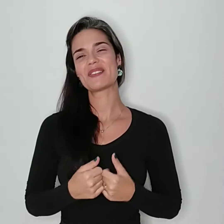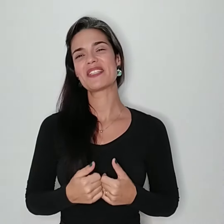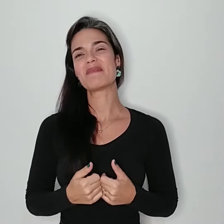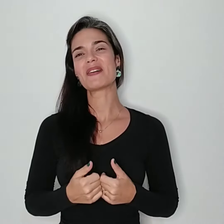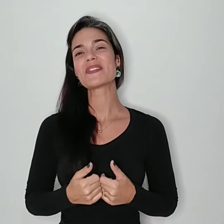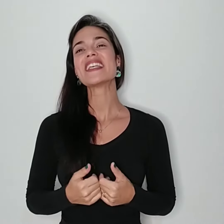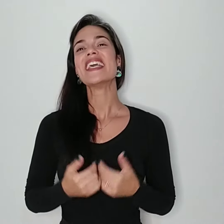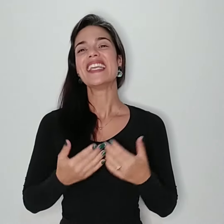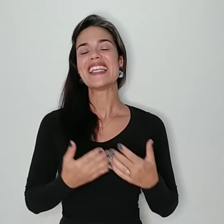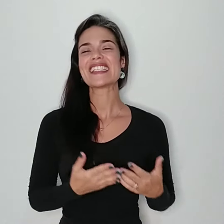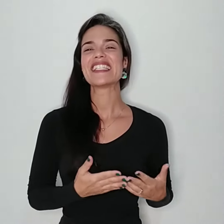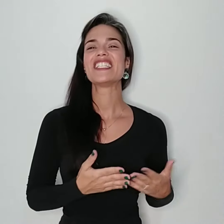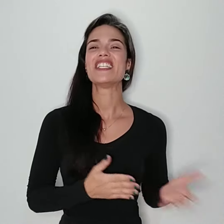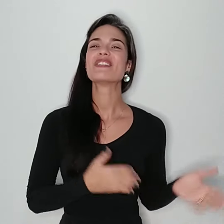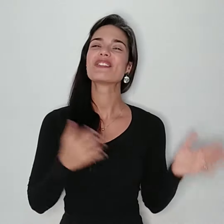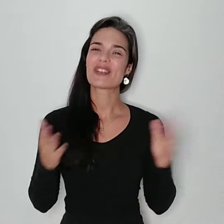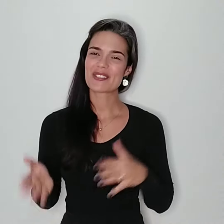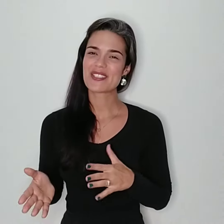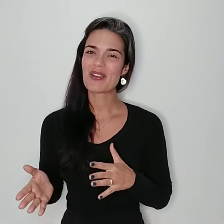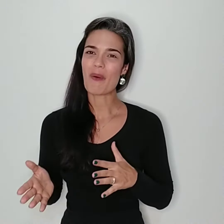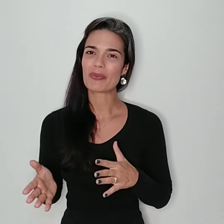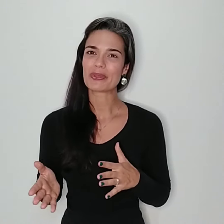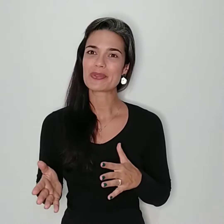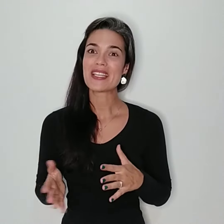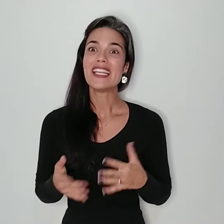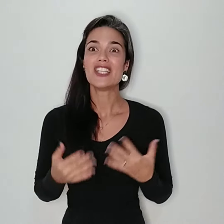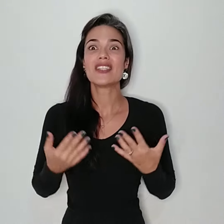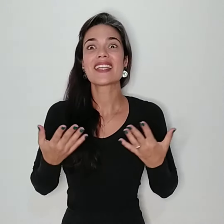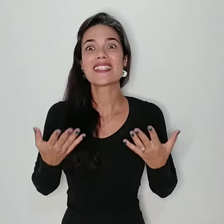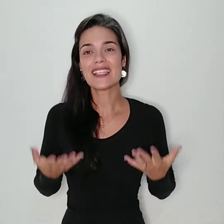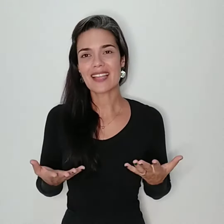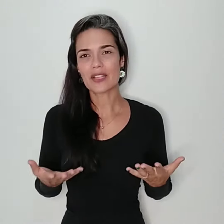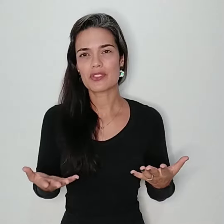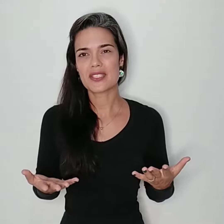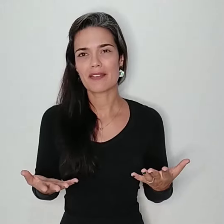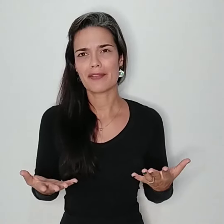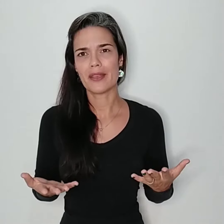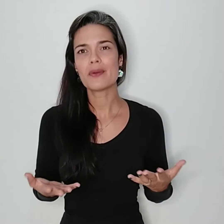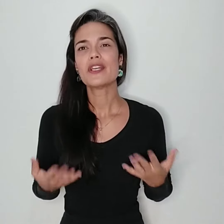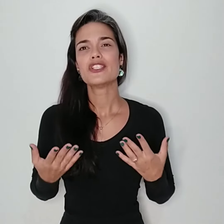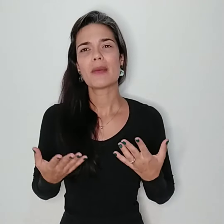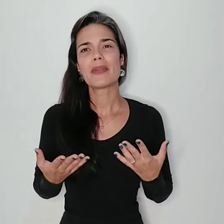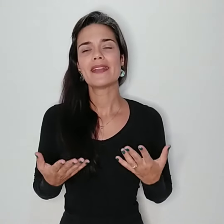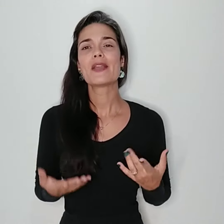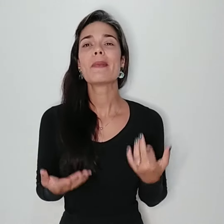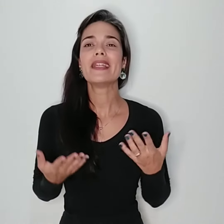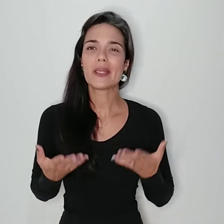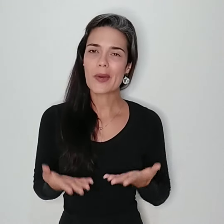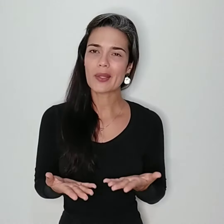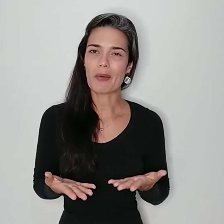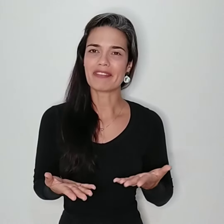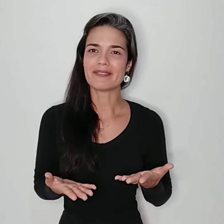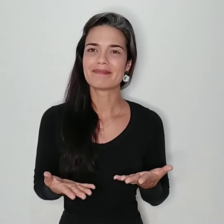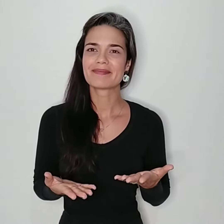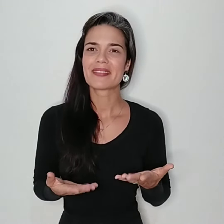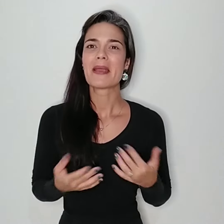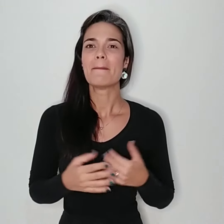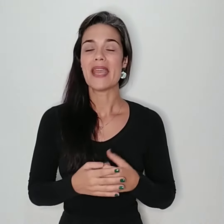dos irmãos em assistir os nossos encontros e de ter aceitado o desafio de aprender uma língua nova. Bem,